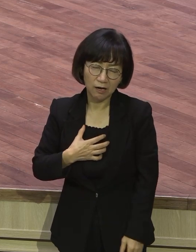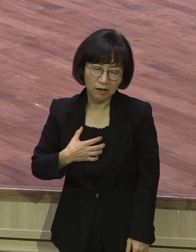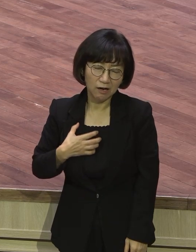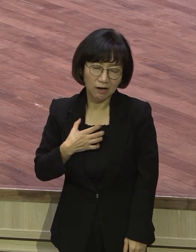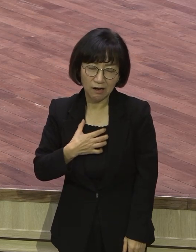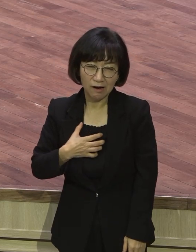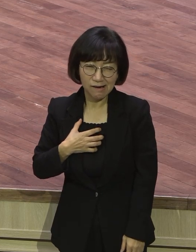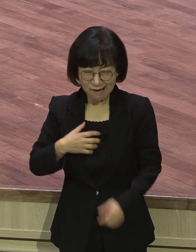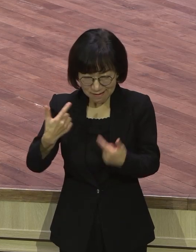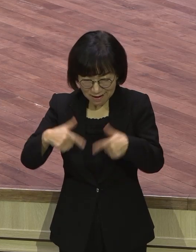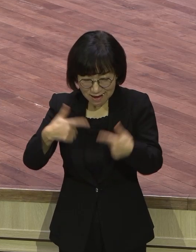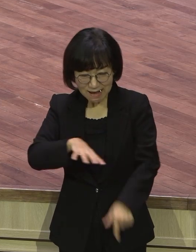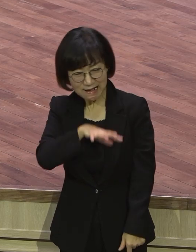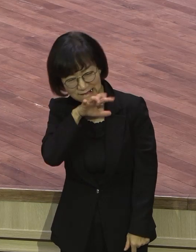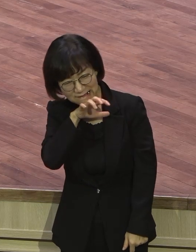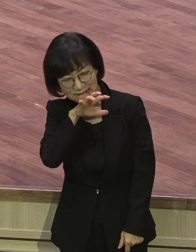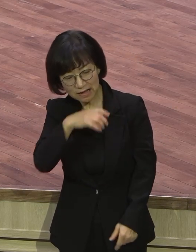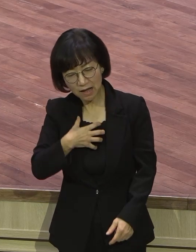입이 안 떠나요